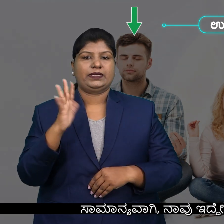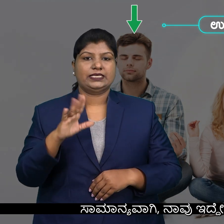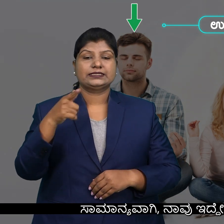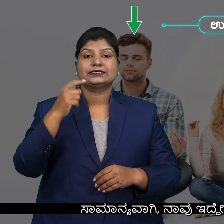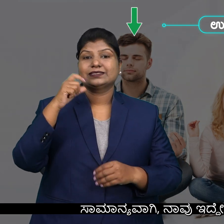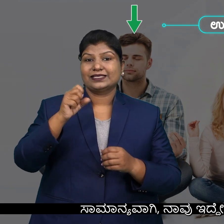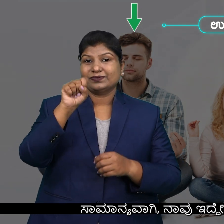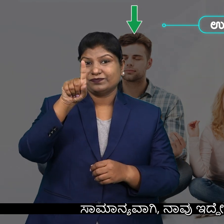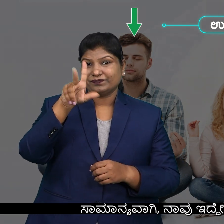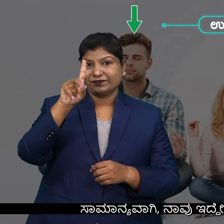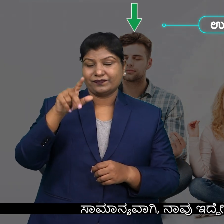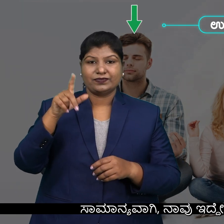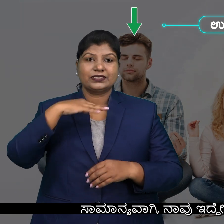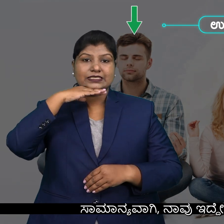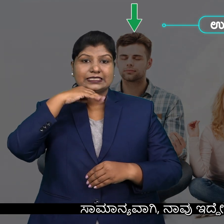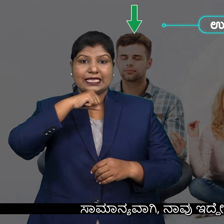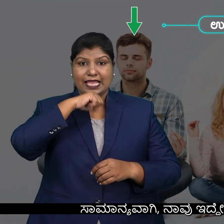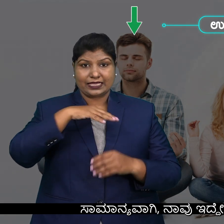ತಿಳಿದಿರುವುದಿಲ್ಲ.